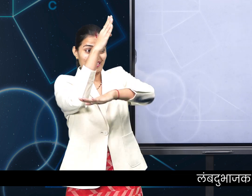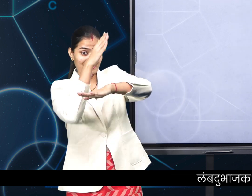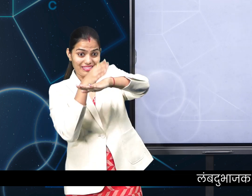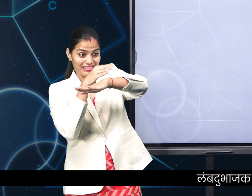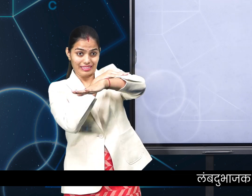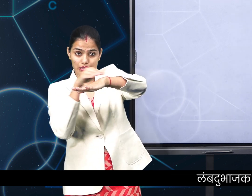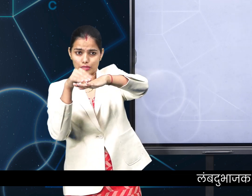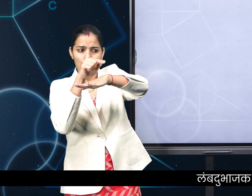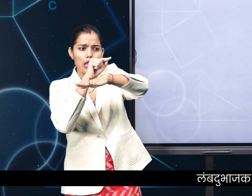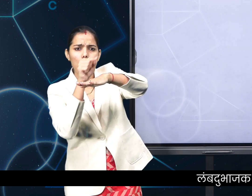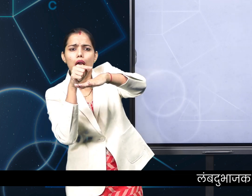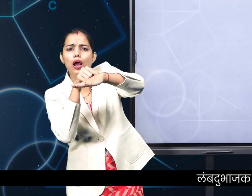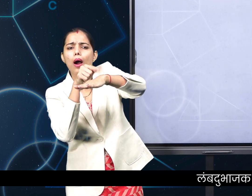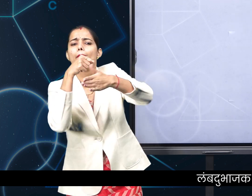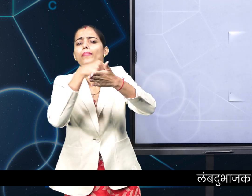लंब दुभाजक.